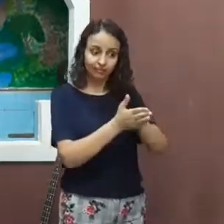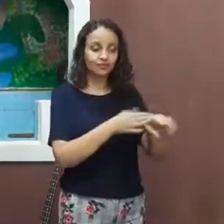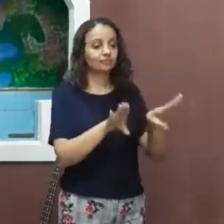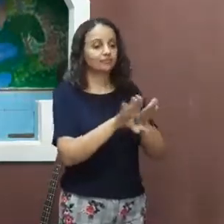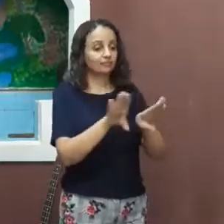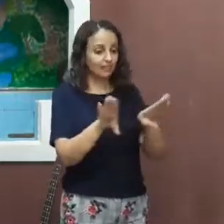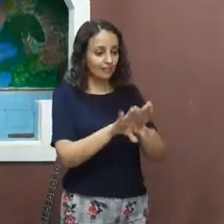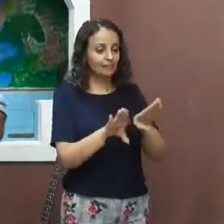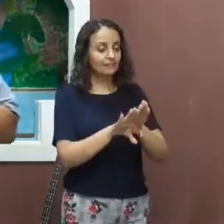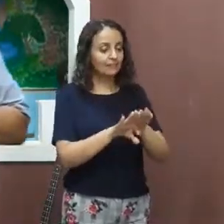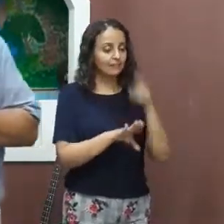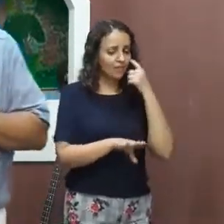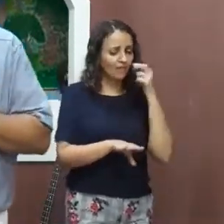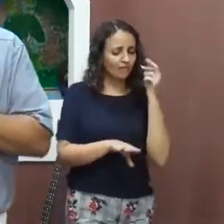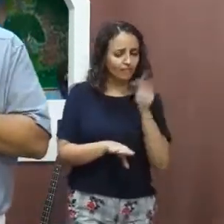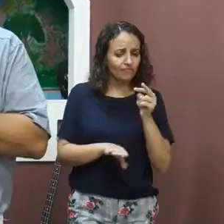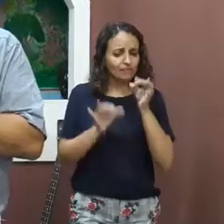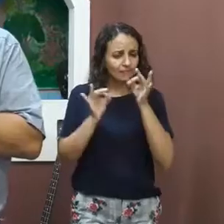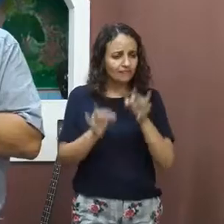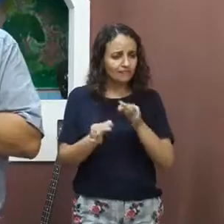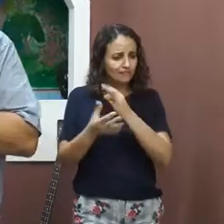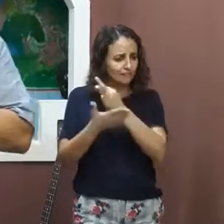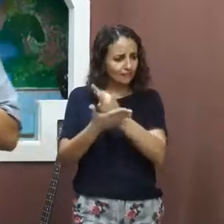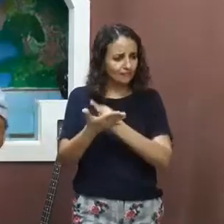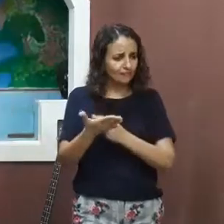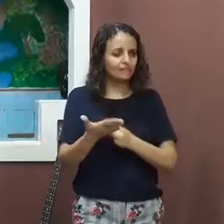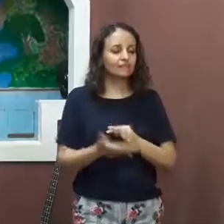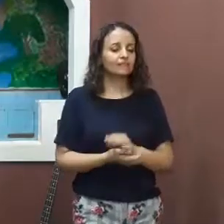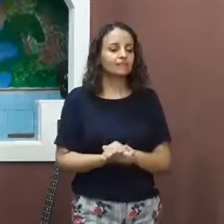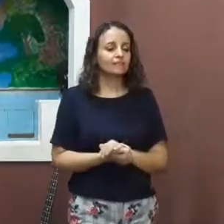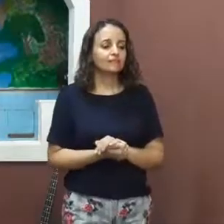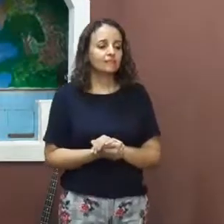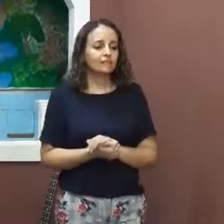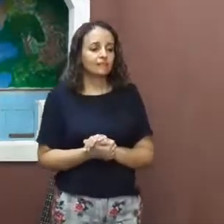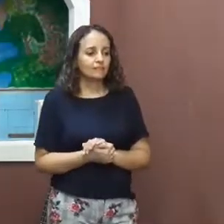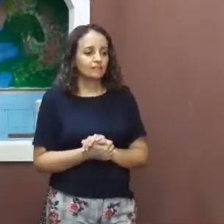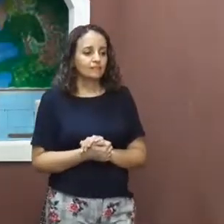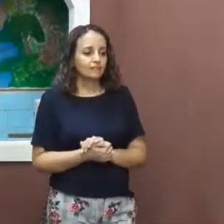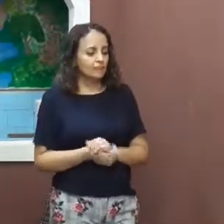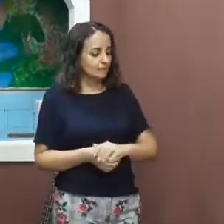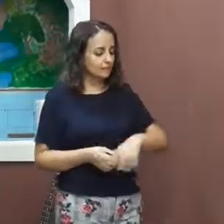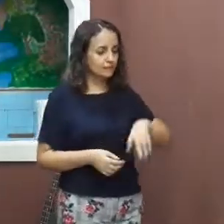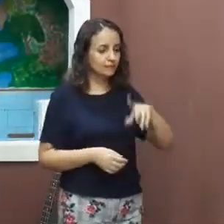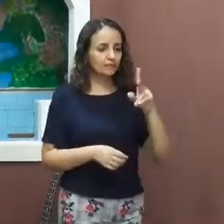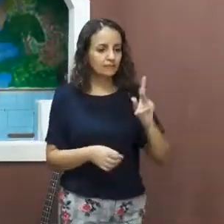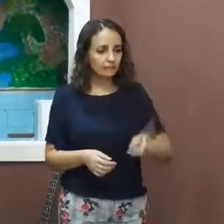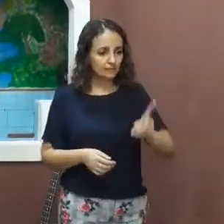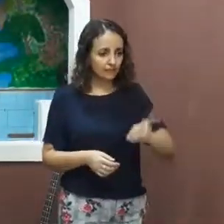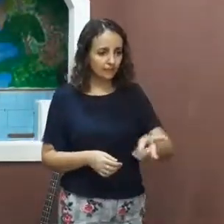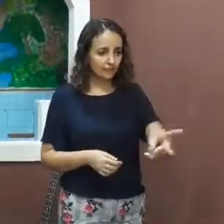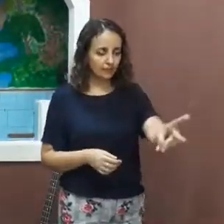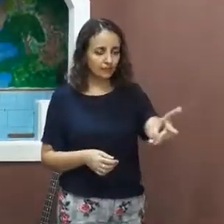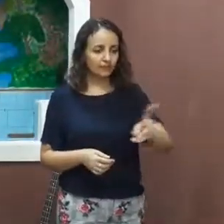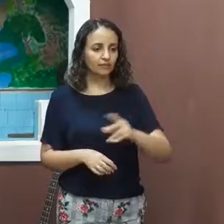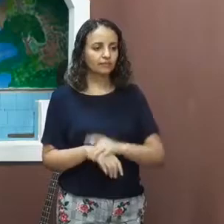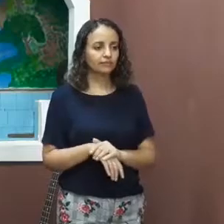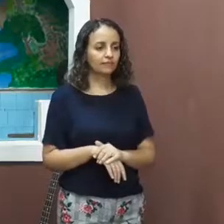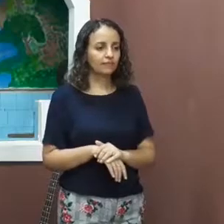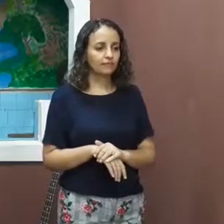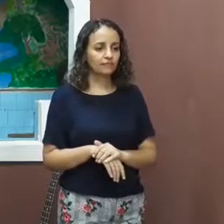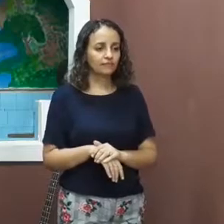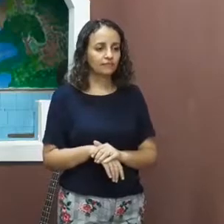na Bíblia e vai ver essa história. Nós vamos ver em todos os momentos que